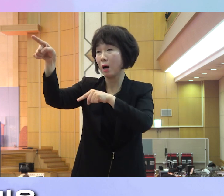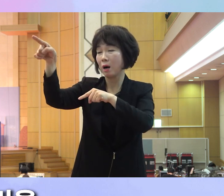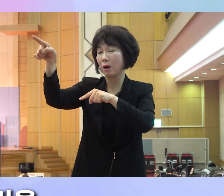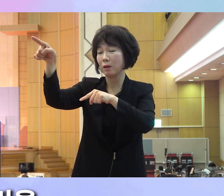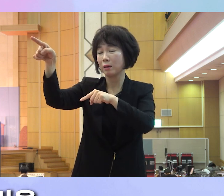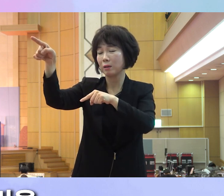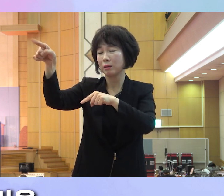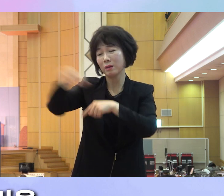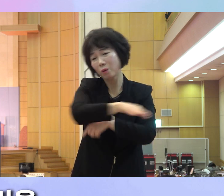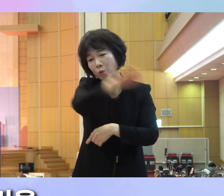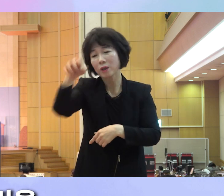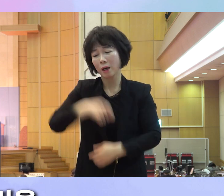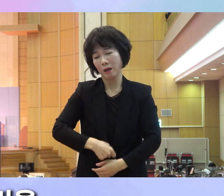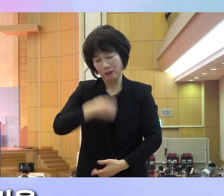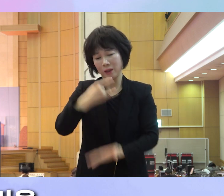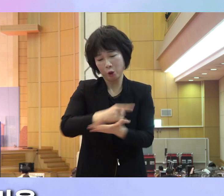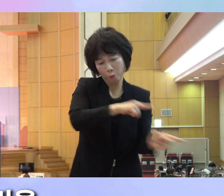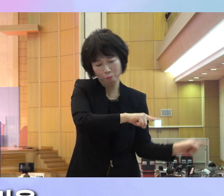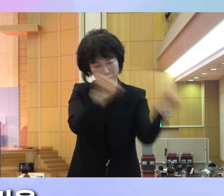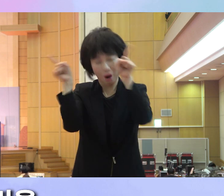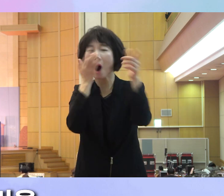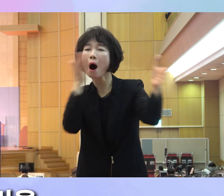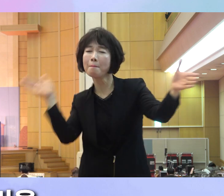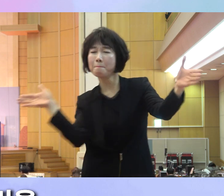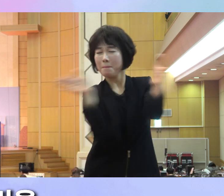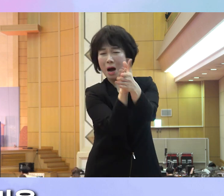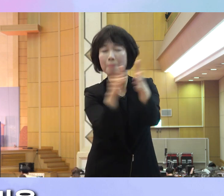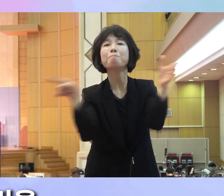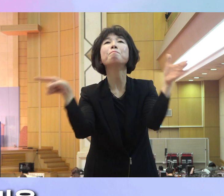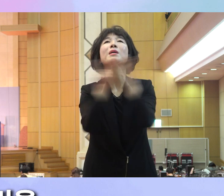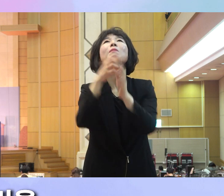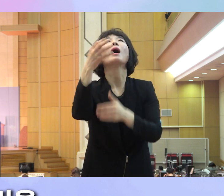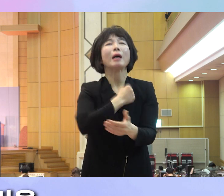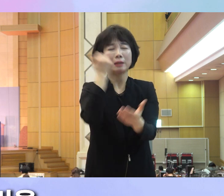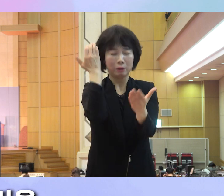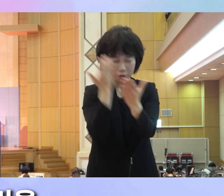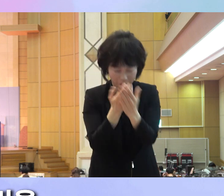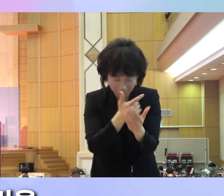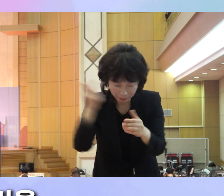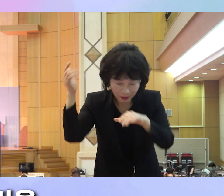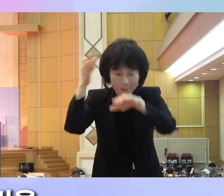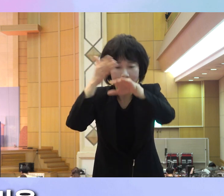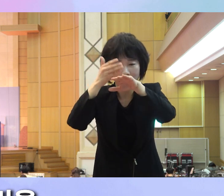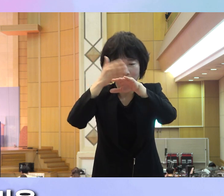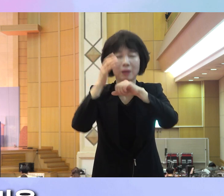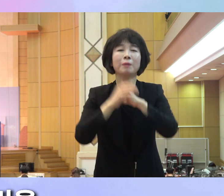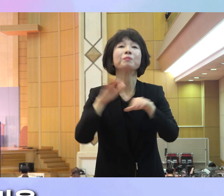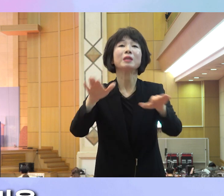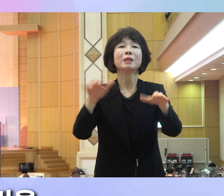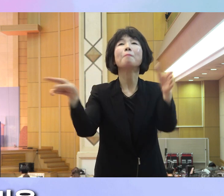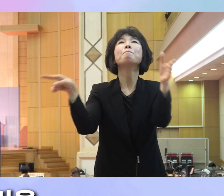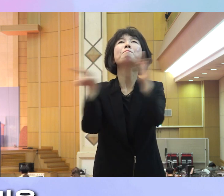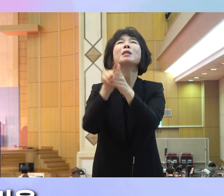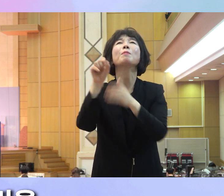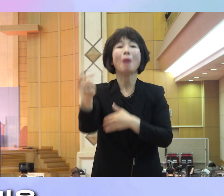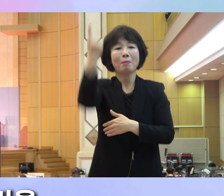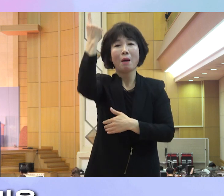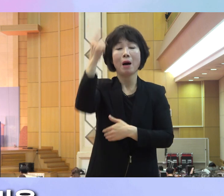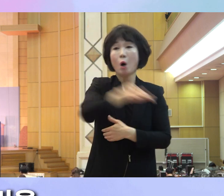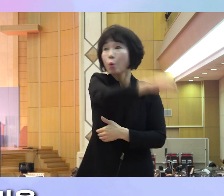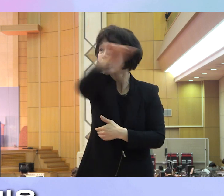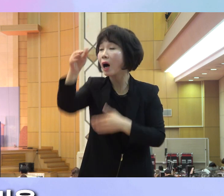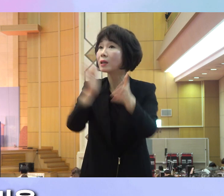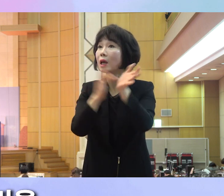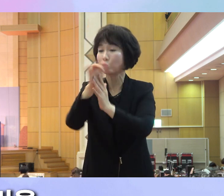부활함으로 우리는 의인으로 부활하는 믿음을 갖게 해주심을 감사합니다. 이제 믿음으로 말미암아